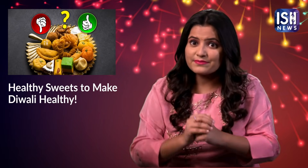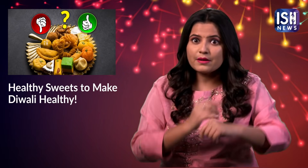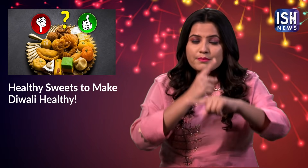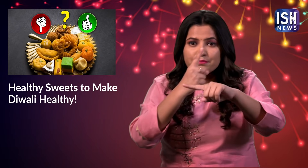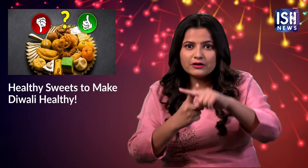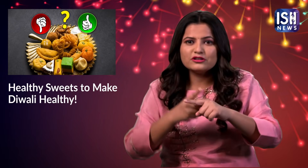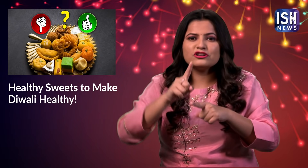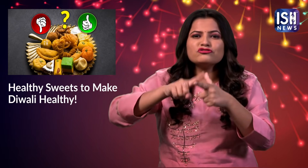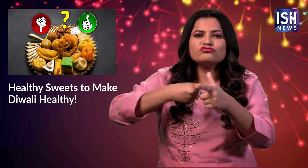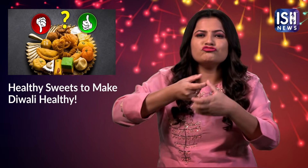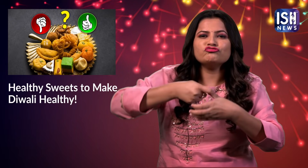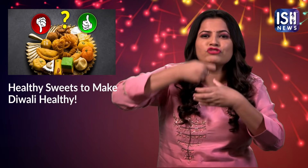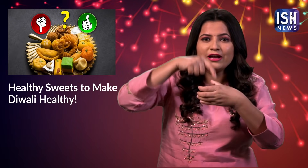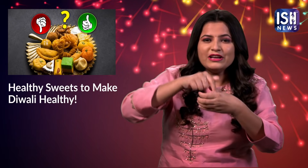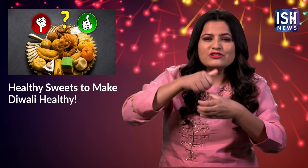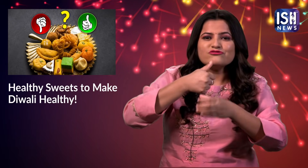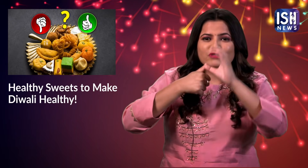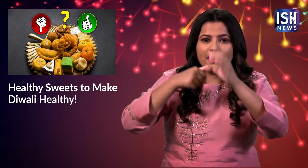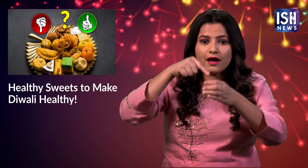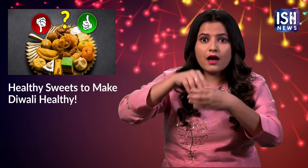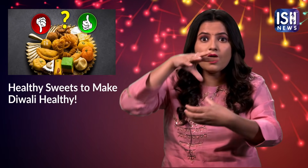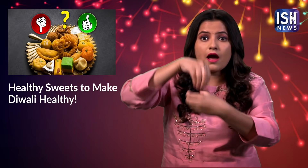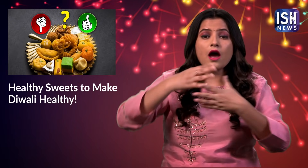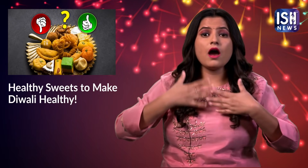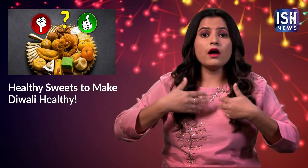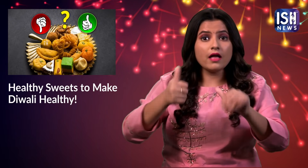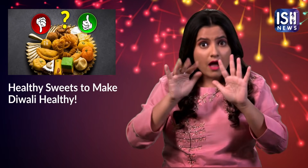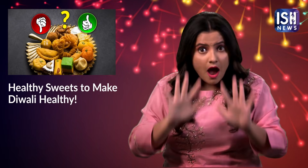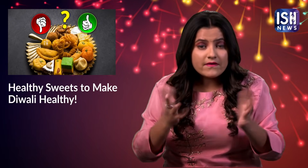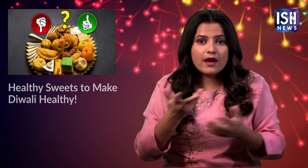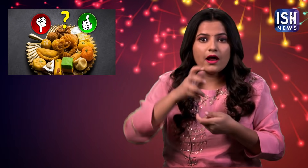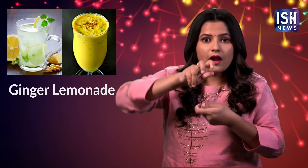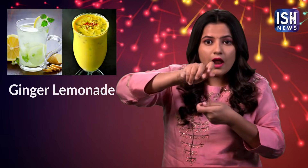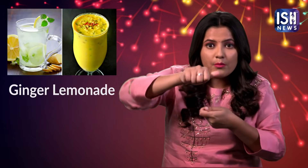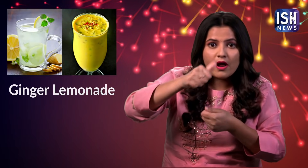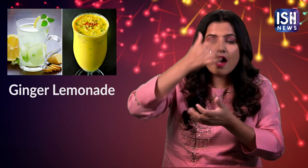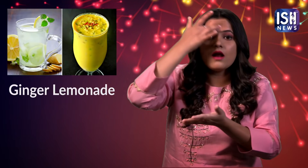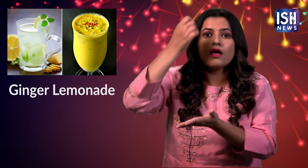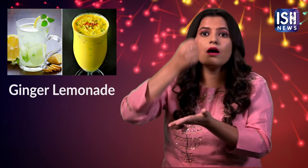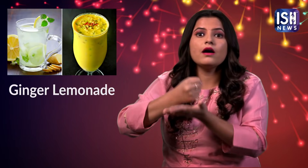आप अद्रक निम्बू पानी, मसाला दूद, आदी जैसे पियर ले सकते हैं